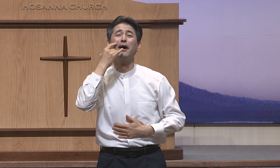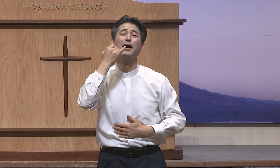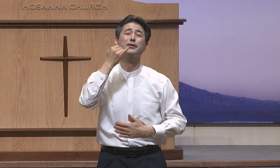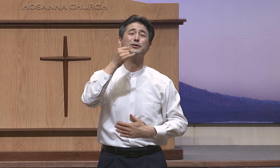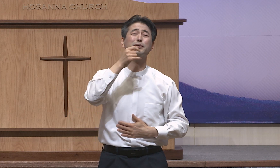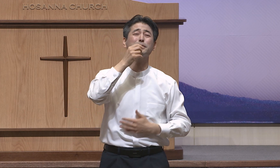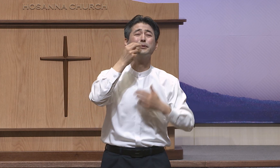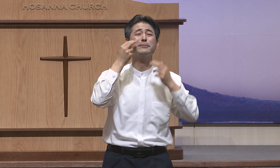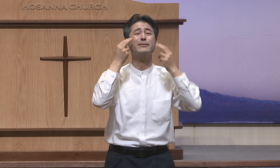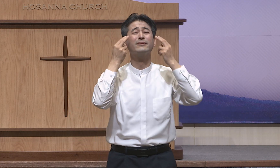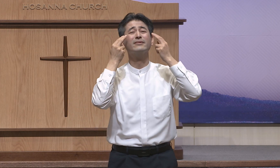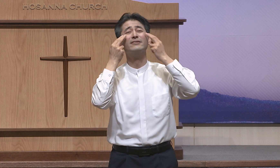그녀의 두 눈에